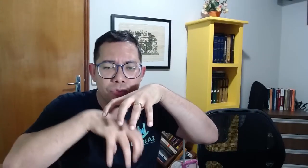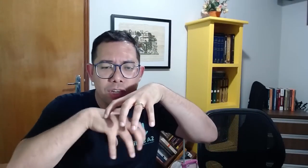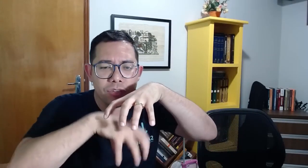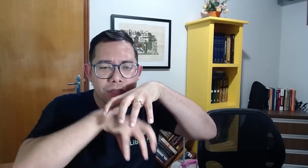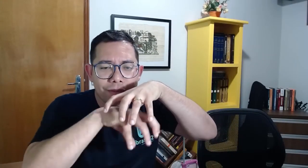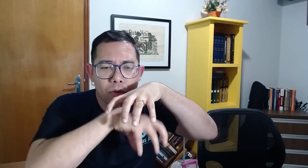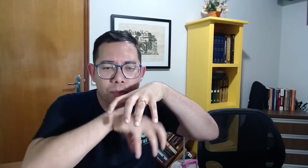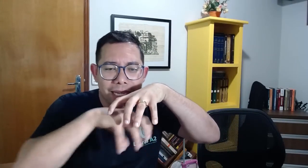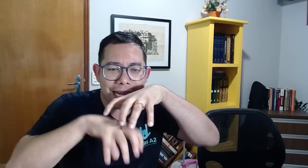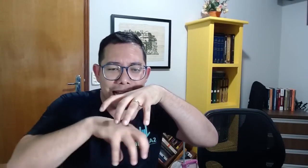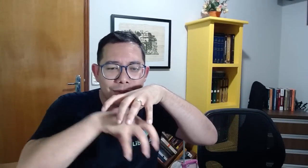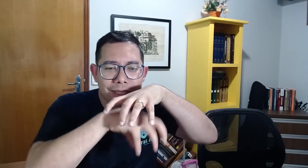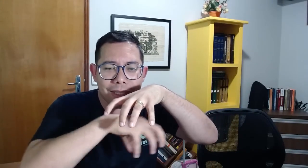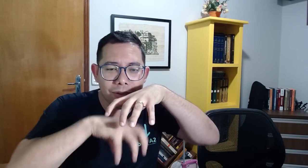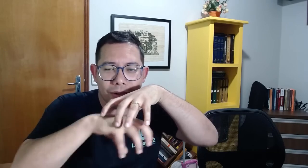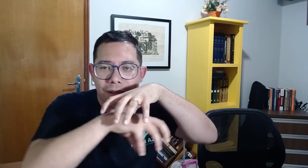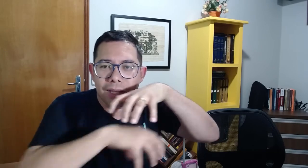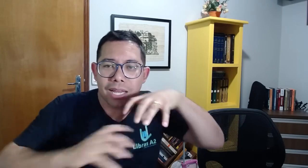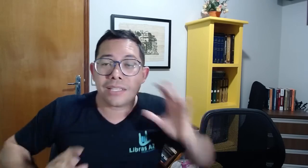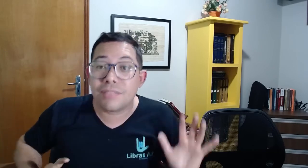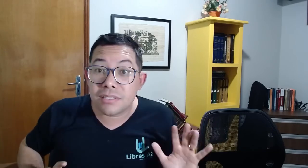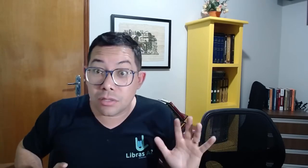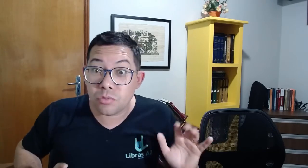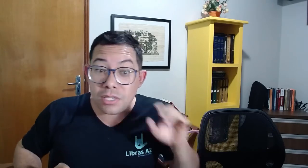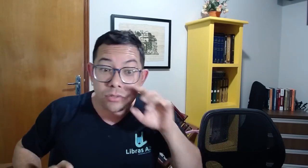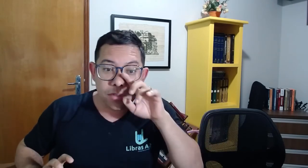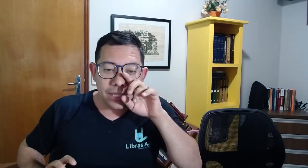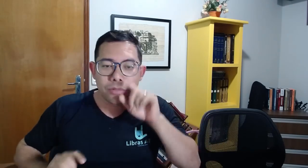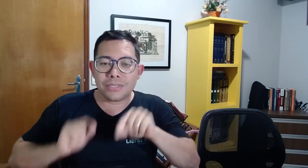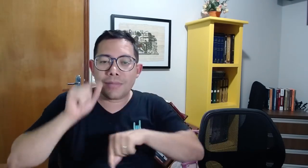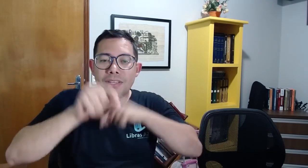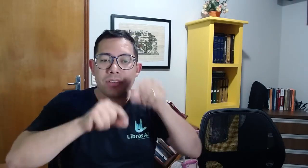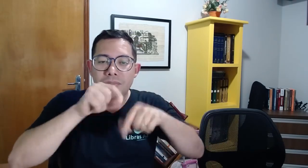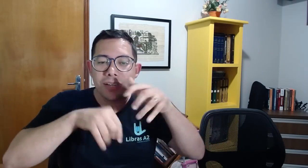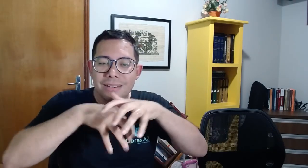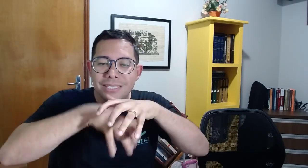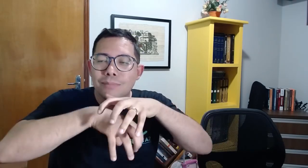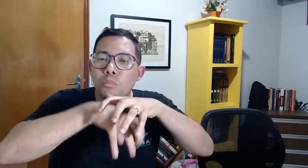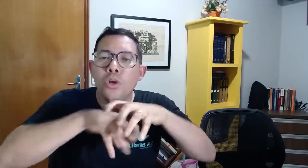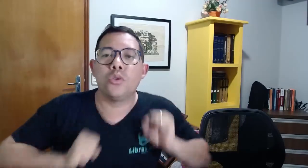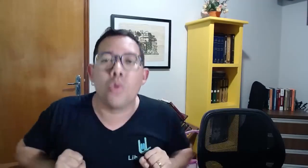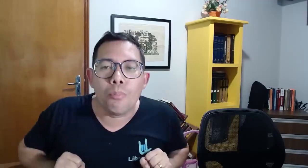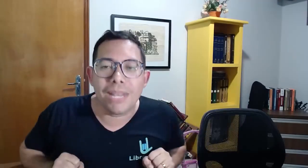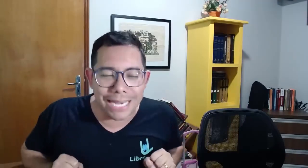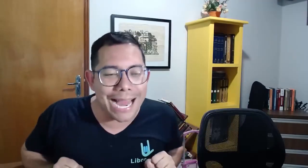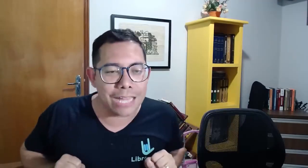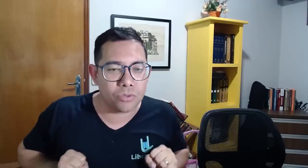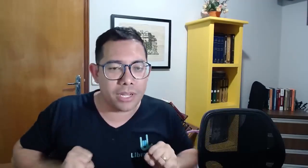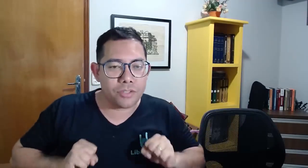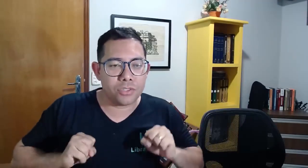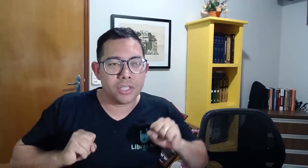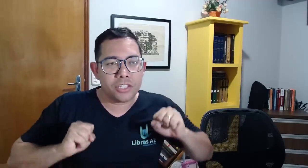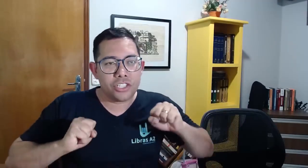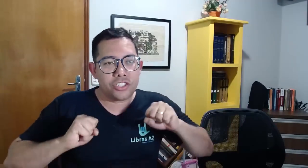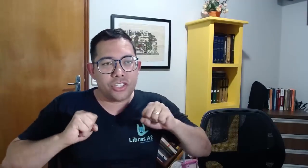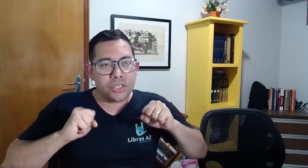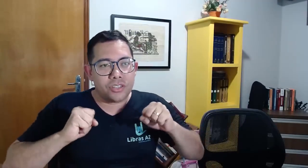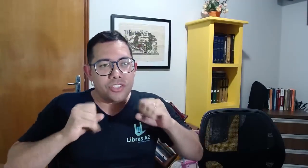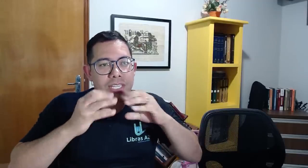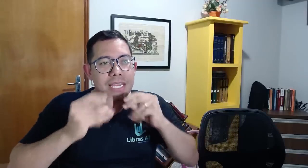difícil, estava complicado aqui, ó. Ela estava dizendo isso, tá? Então a semente ele fica muito complicado, né, de